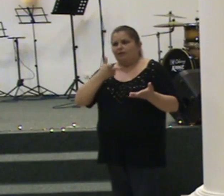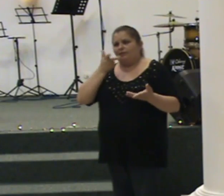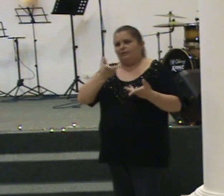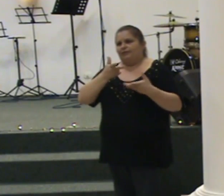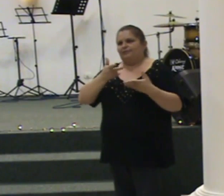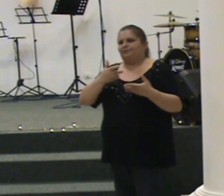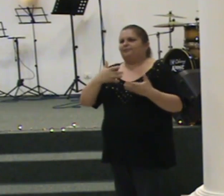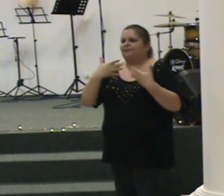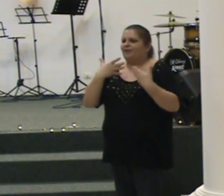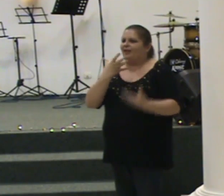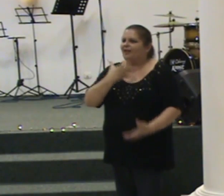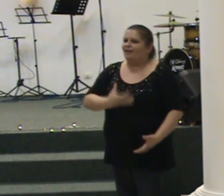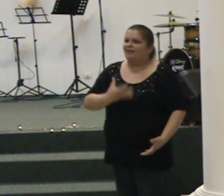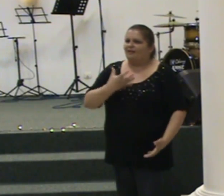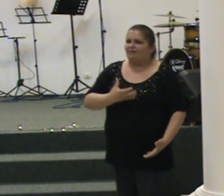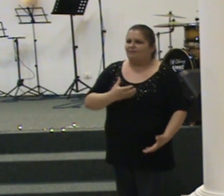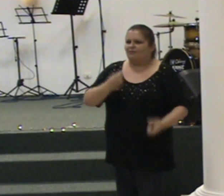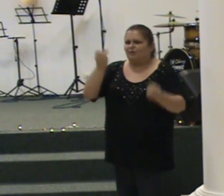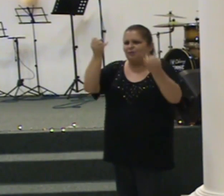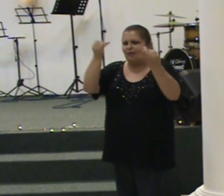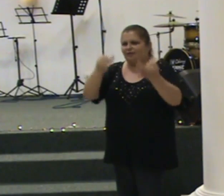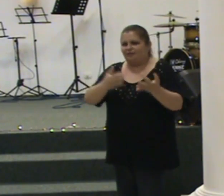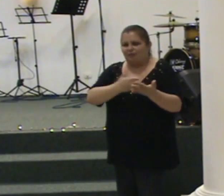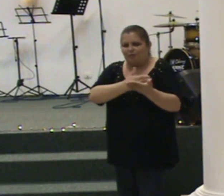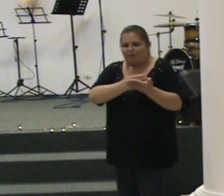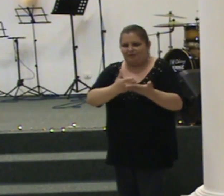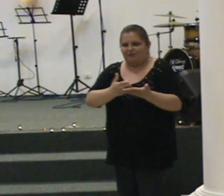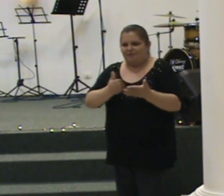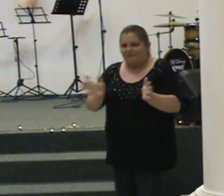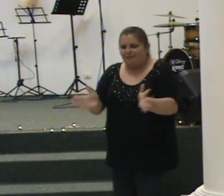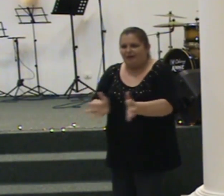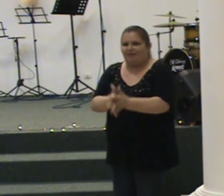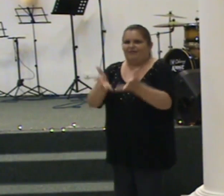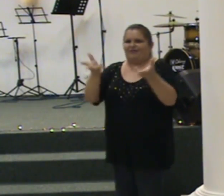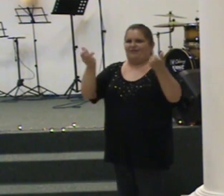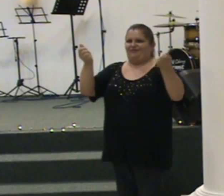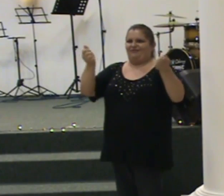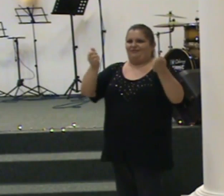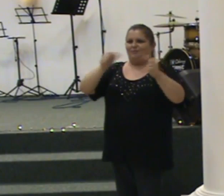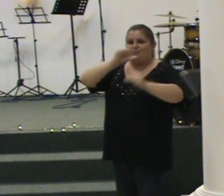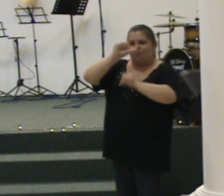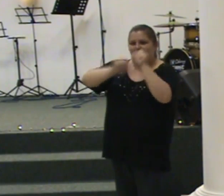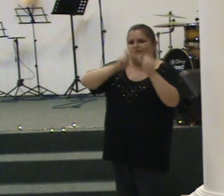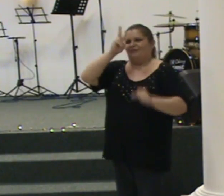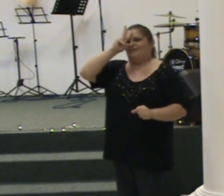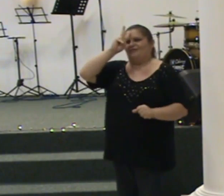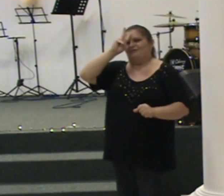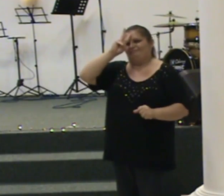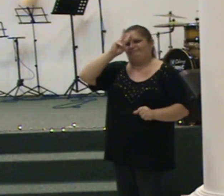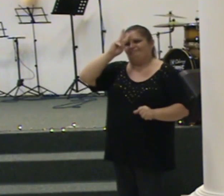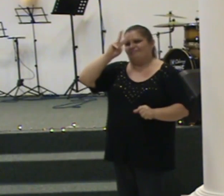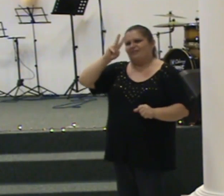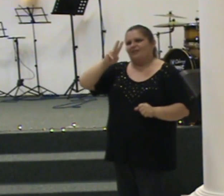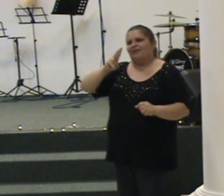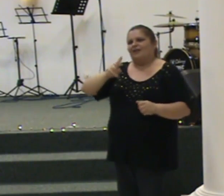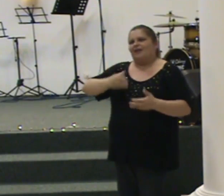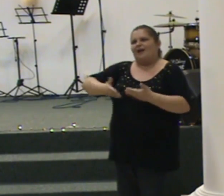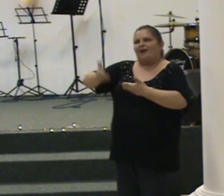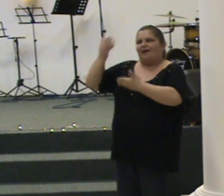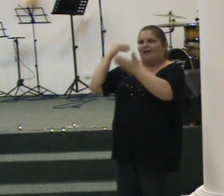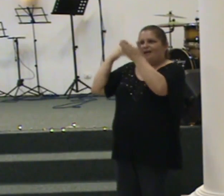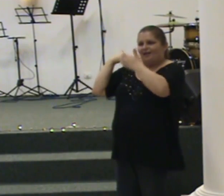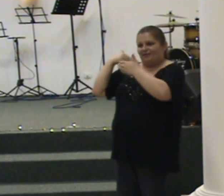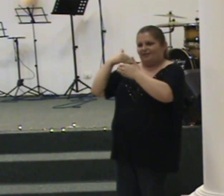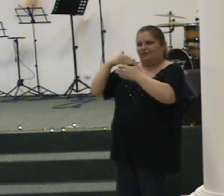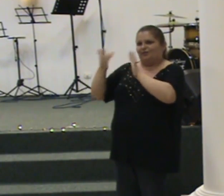falando que ali estava acontecendo um fato tremendo que ia mudar a nossa história. Existe a história antes de